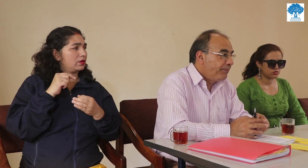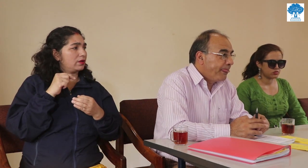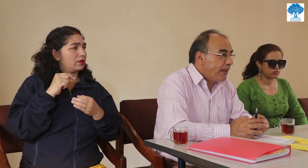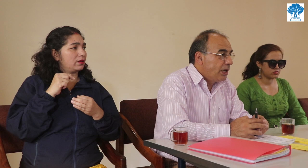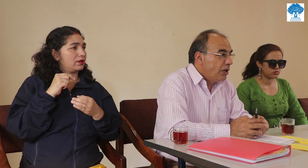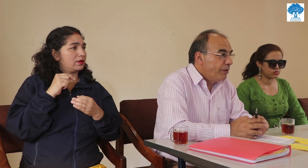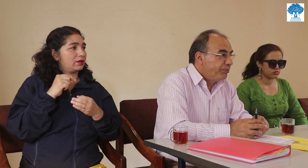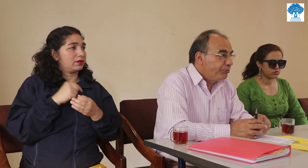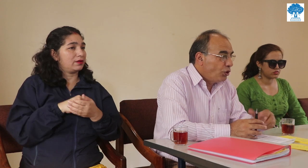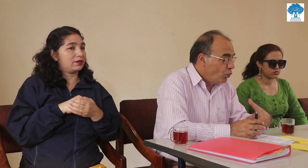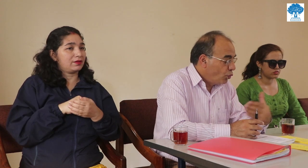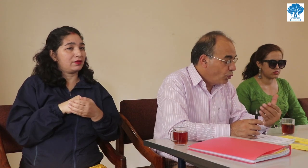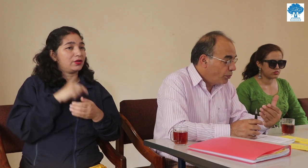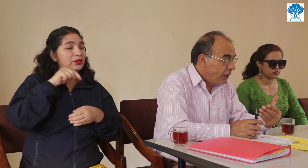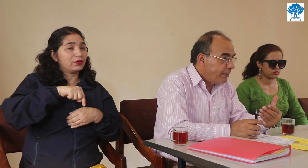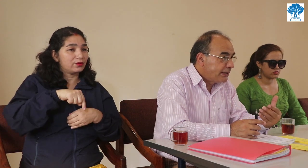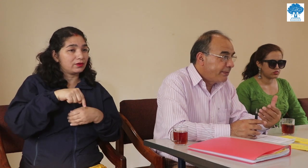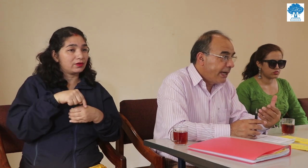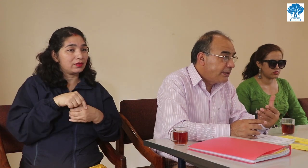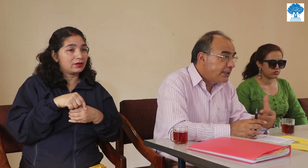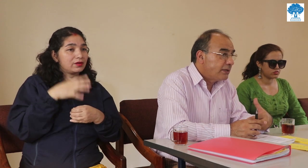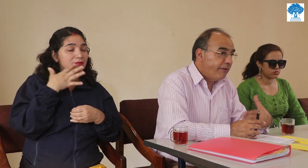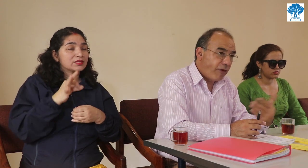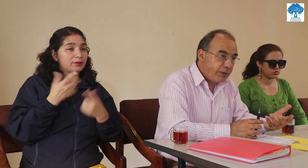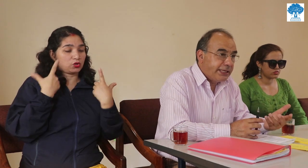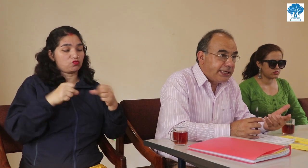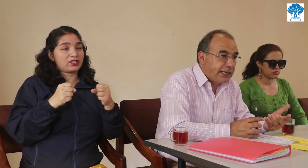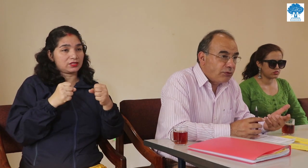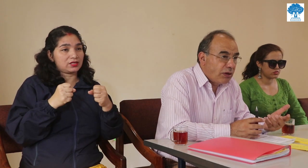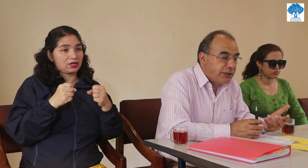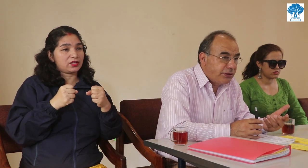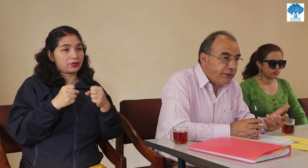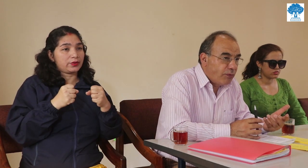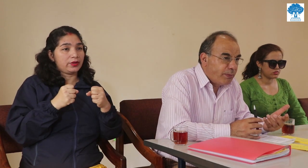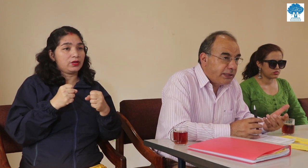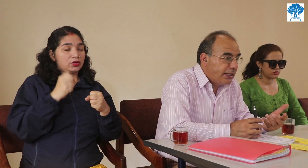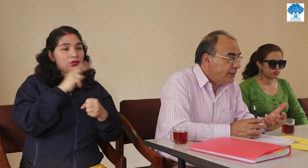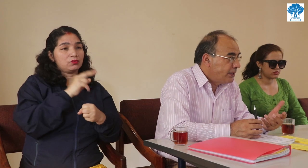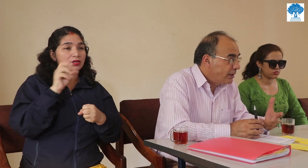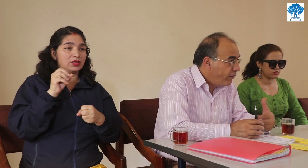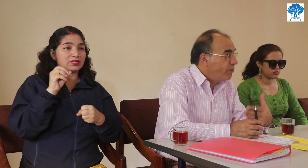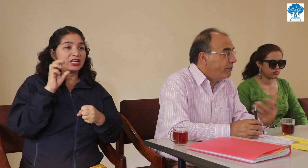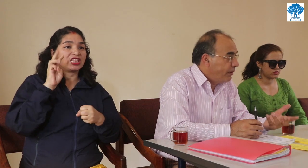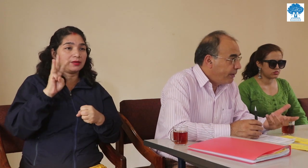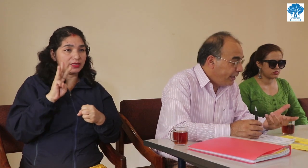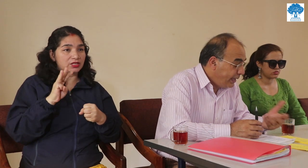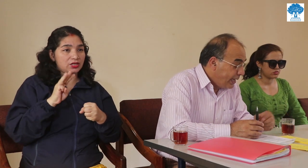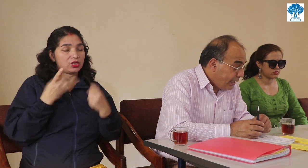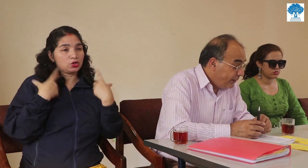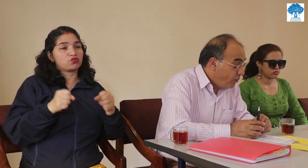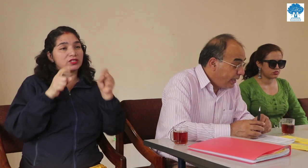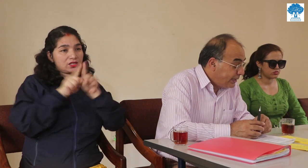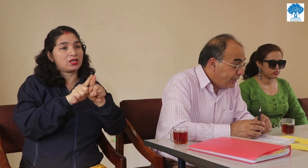चाहिँ यो वास्तवमा हेल्थ सेक्टर रिफर्मकै एजेन्डा 2003-04 त हेल्थ सेक्टर रिफर्म